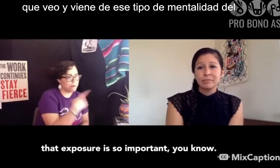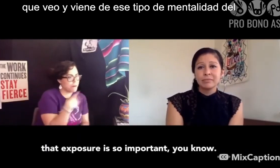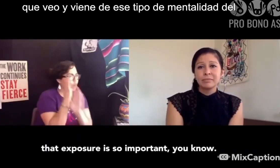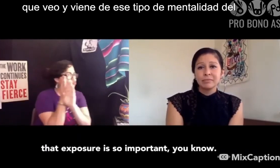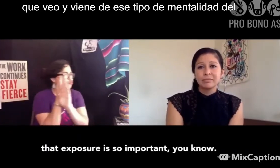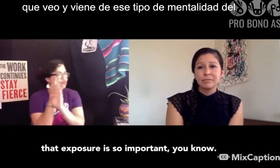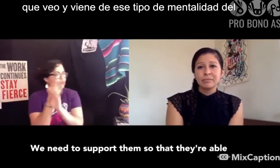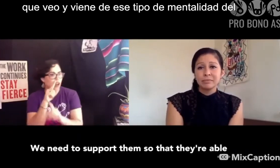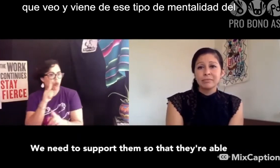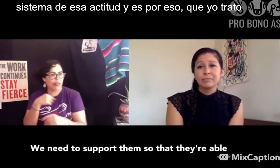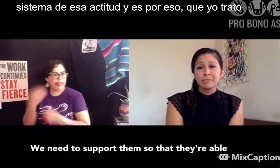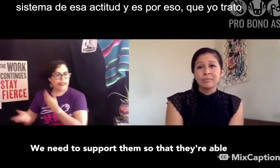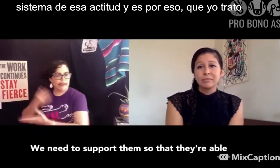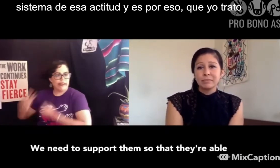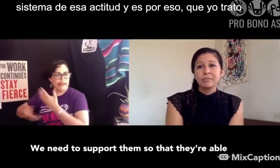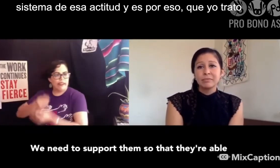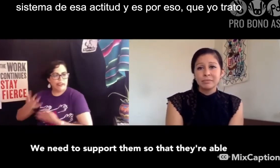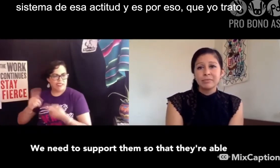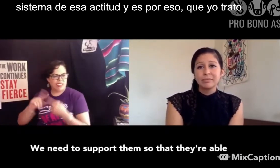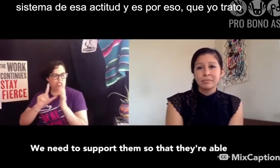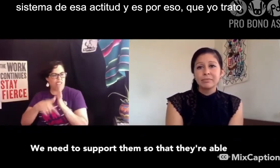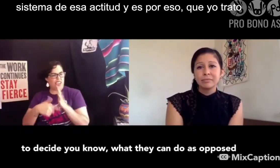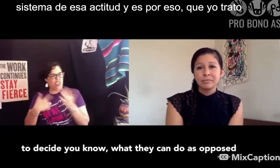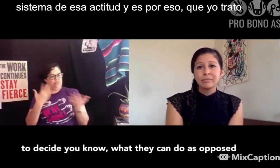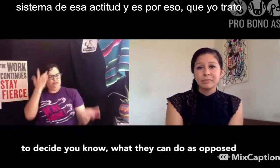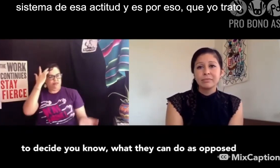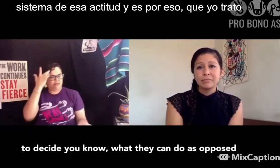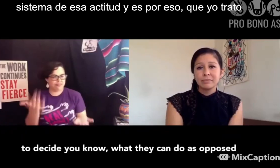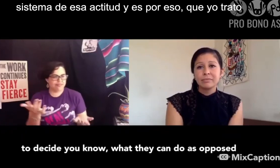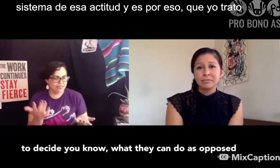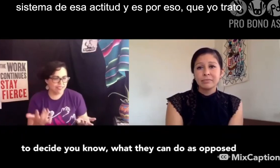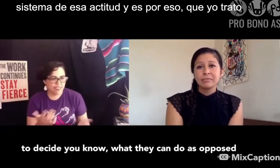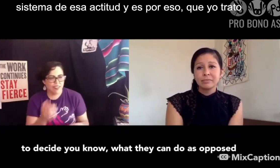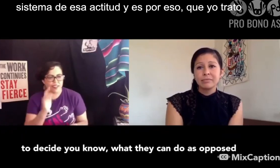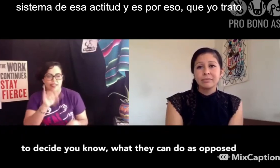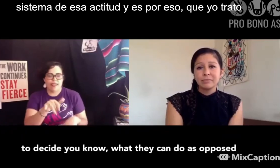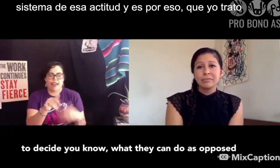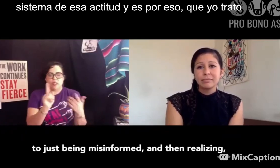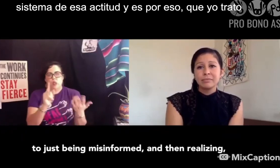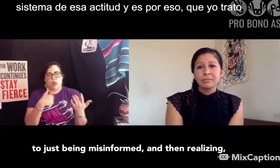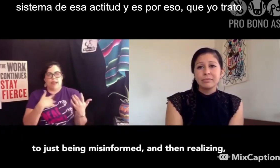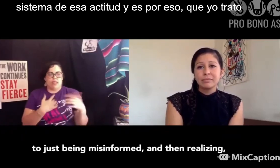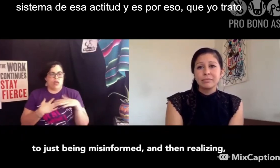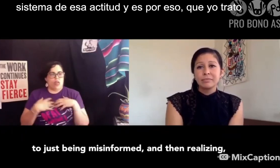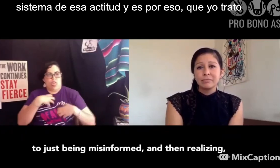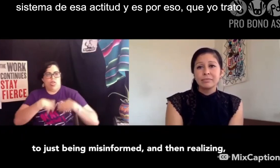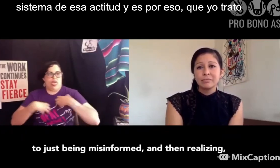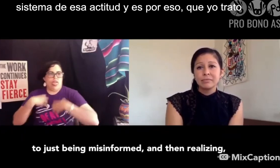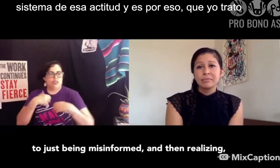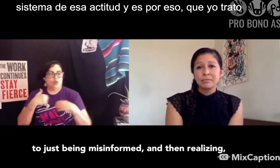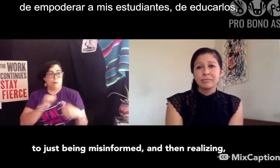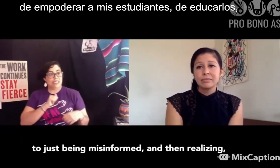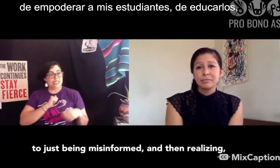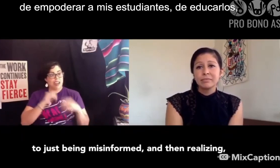mentalidad, del sistema, de esa actitud. Y es por eso que